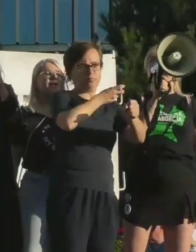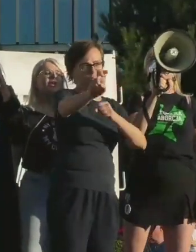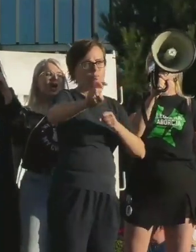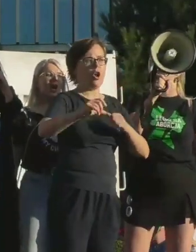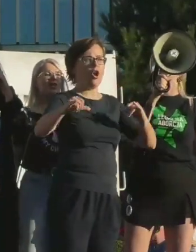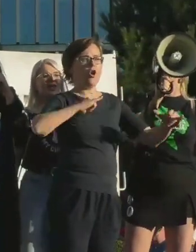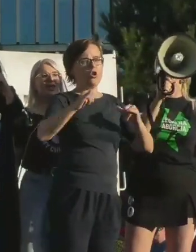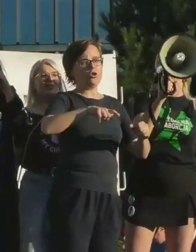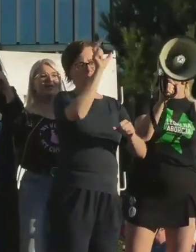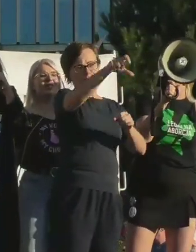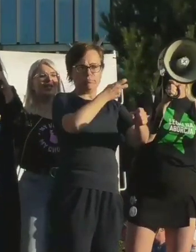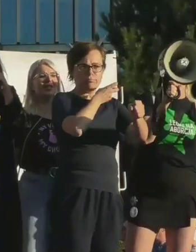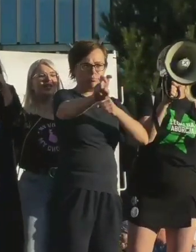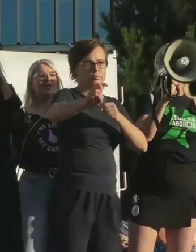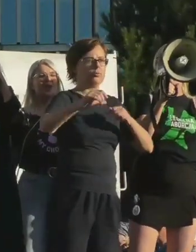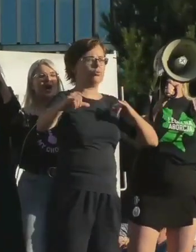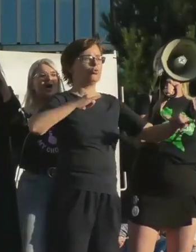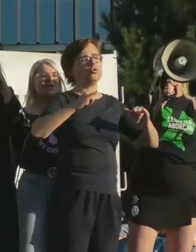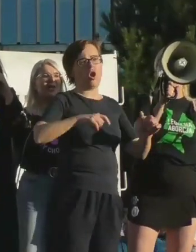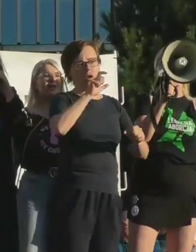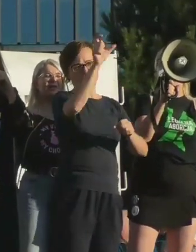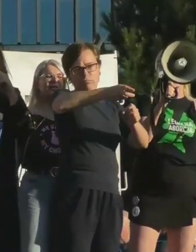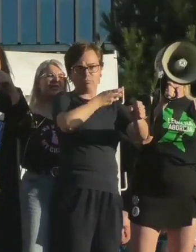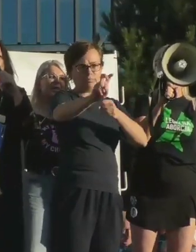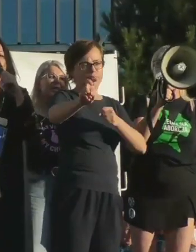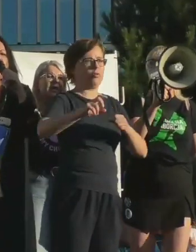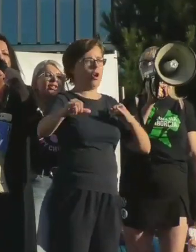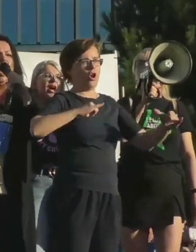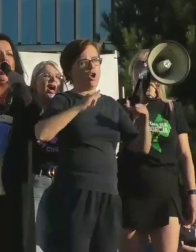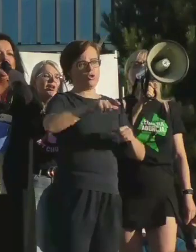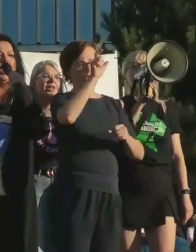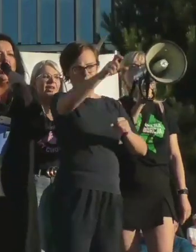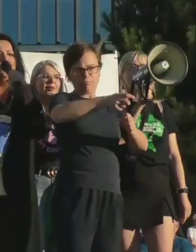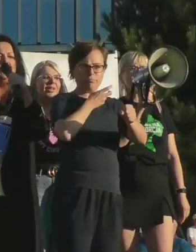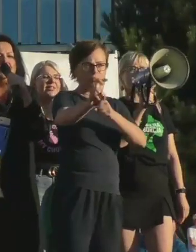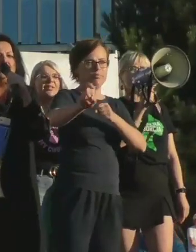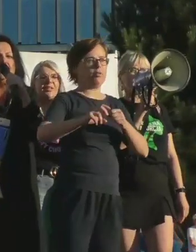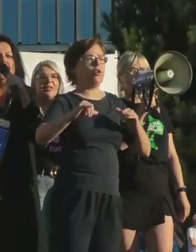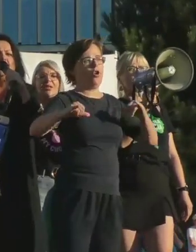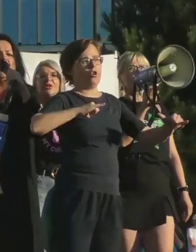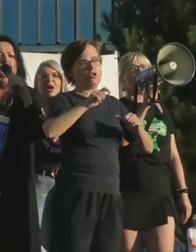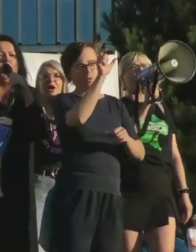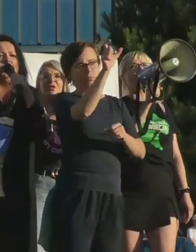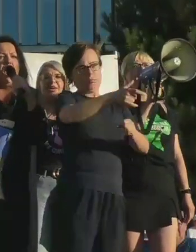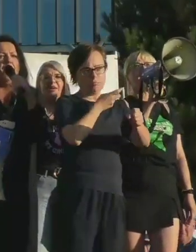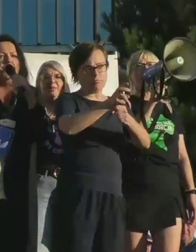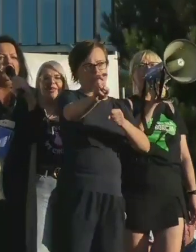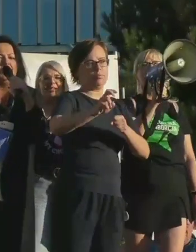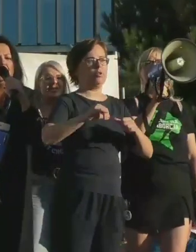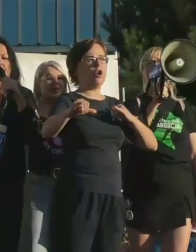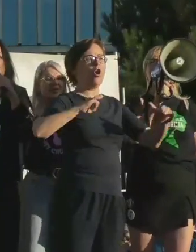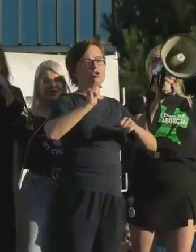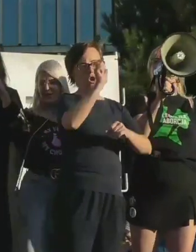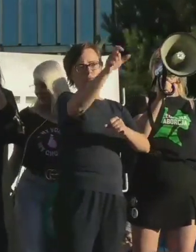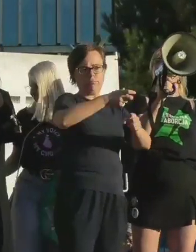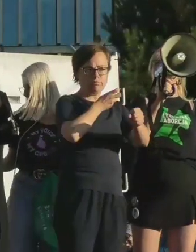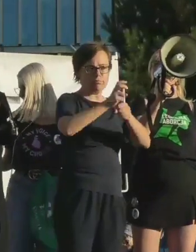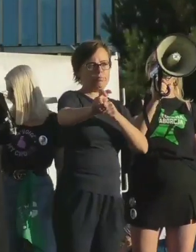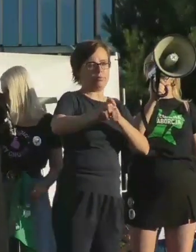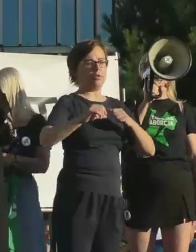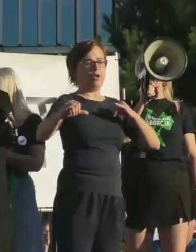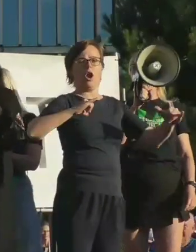dymisji! Do dymisji! Do dymisji! Do dymisji! Do dymisji!